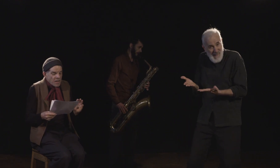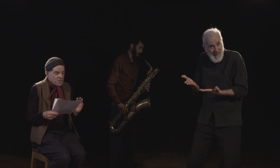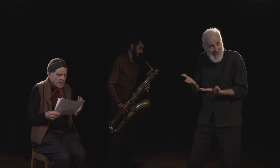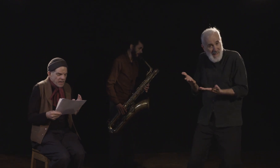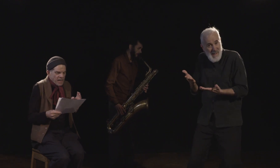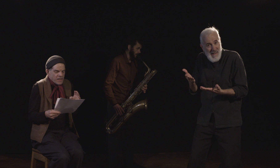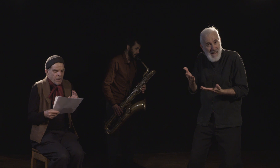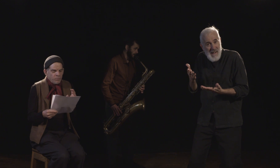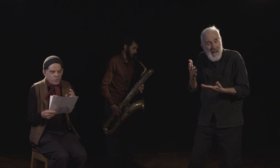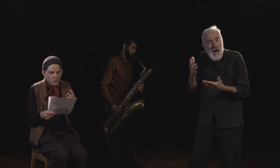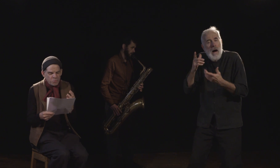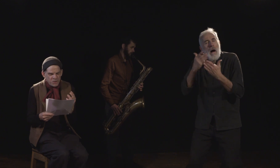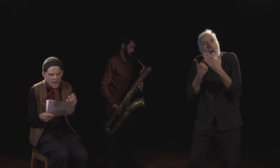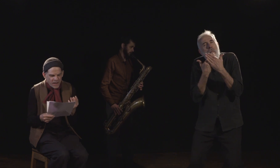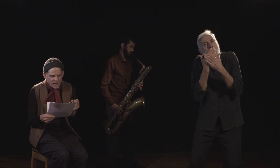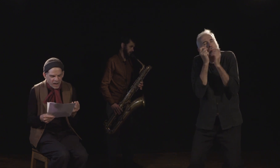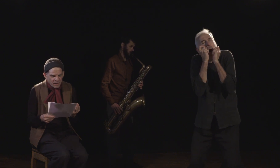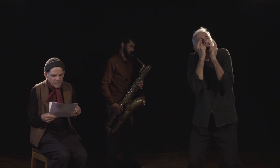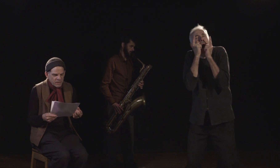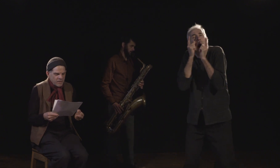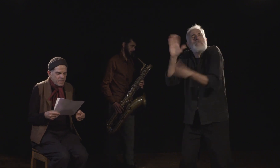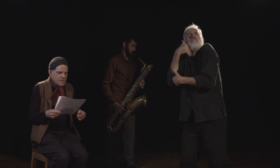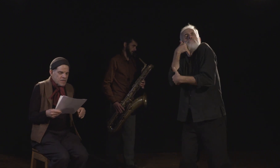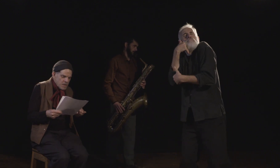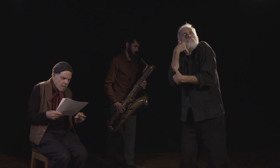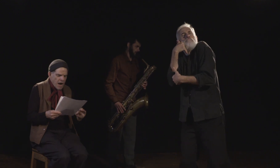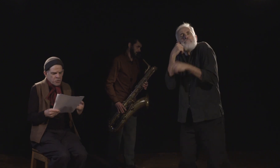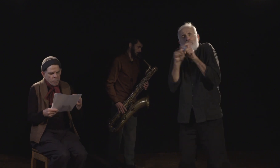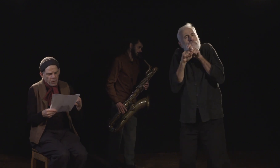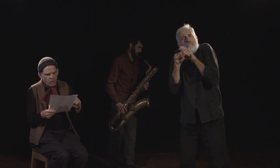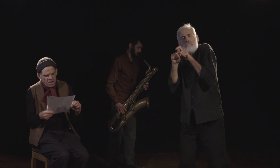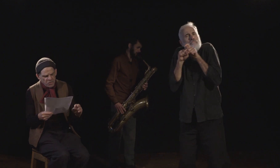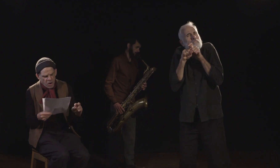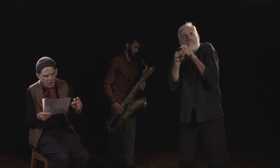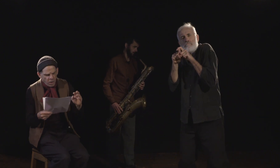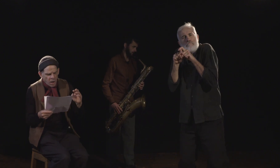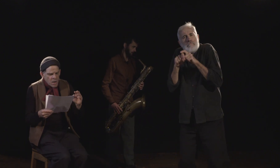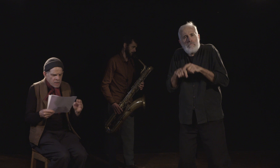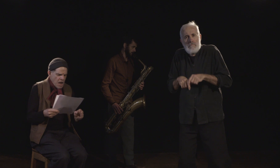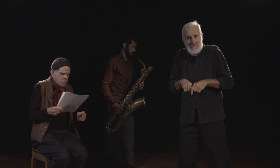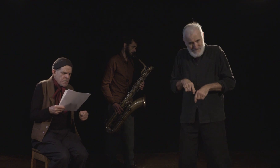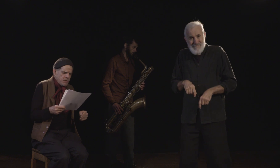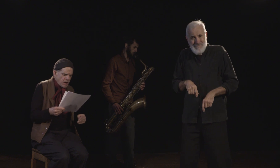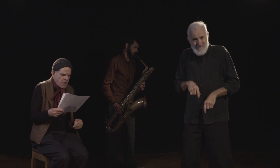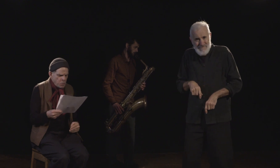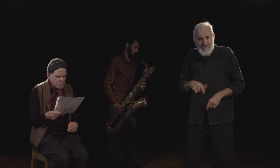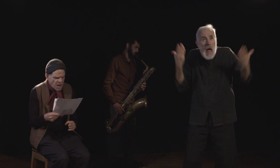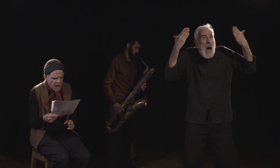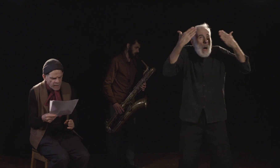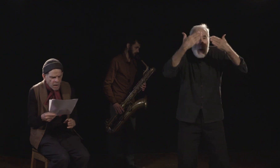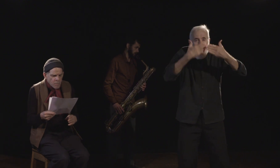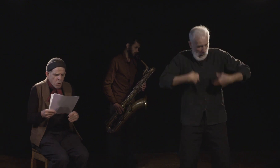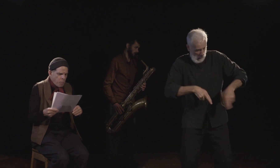réveillent serrés comme deux cuillères. Qu'ils marchent pendant des heures, la nuit dans les